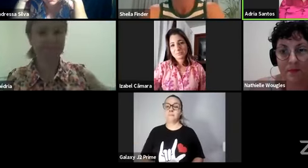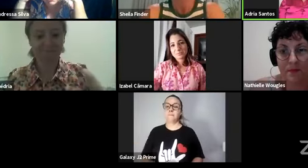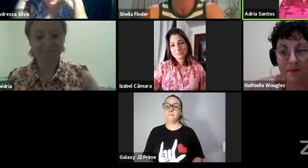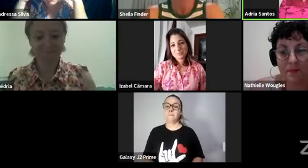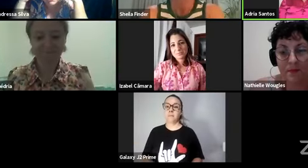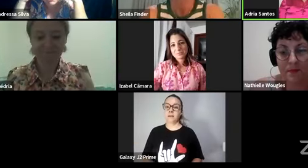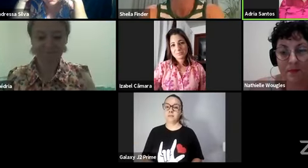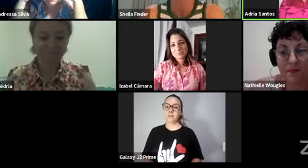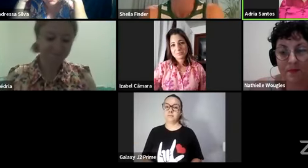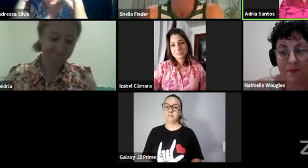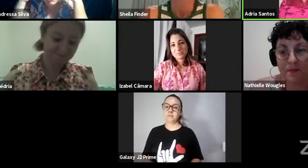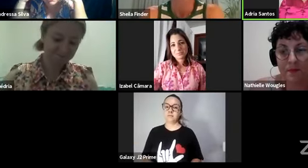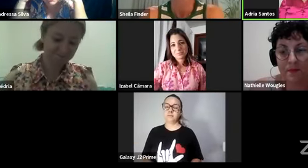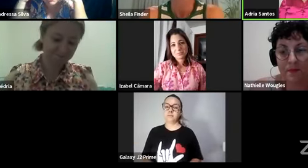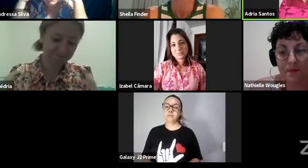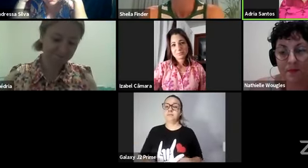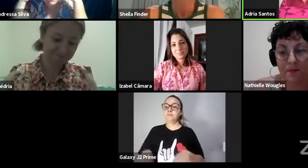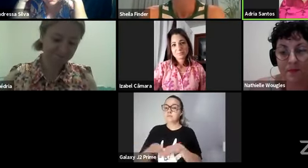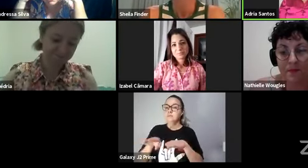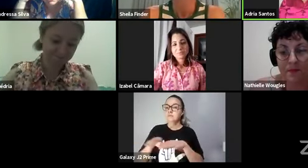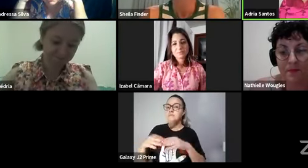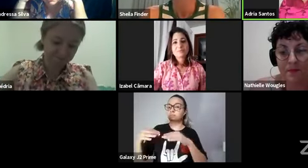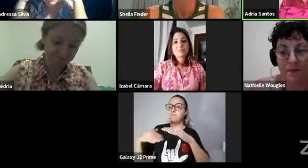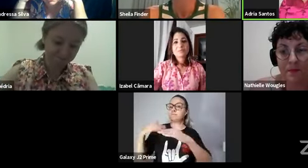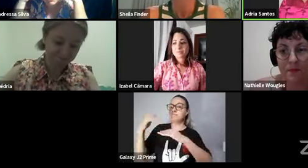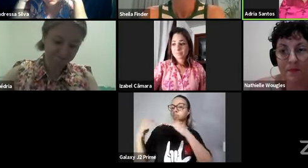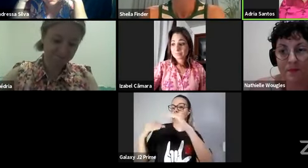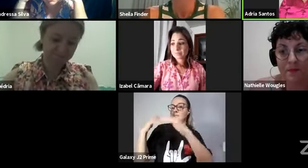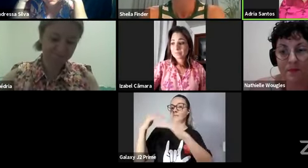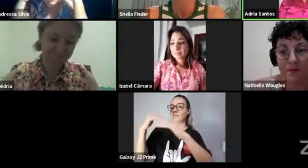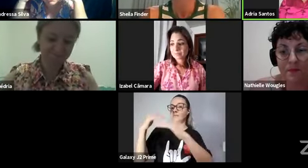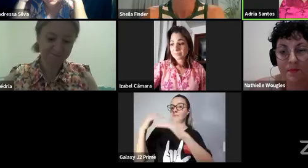e construir, né, a nossa identidade